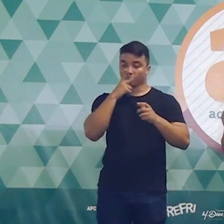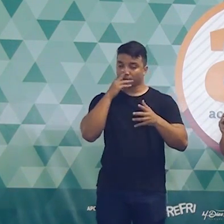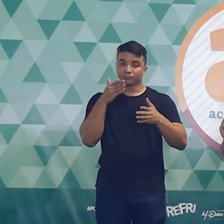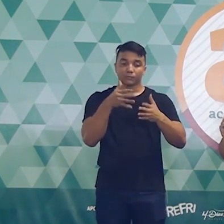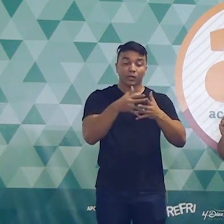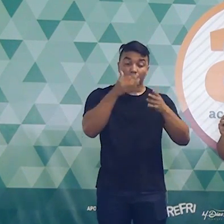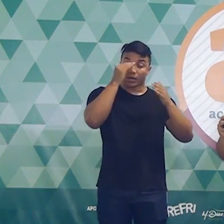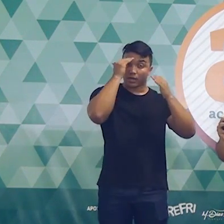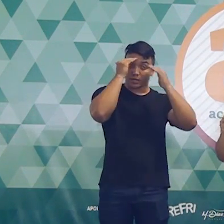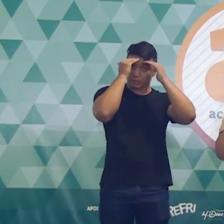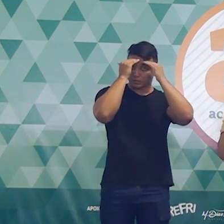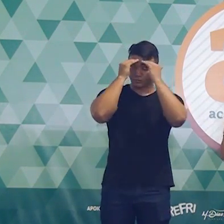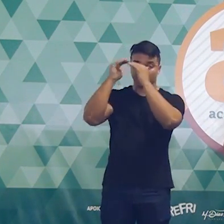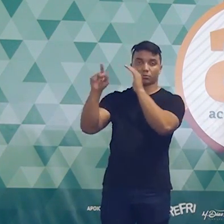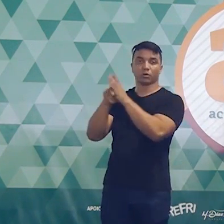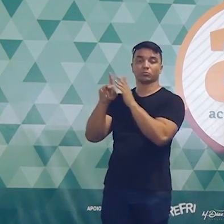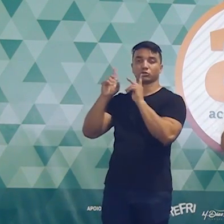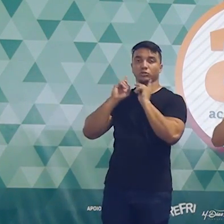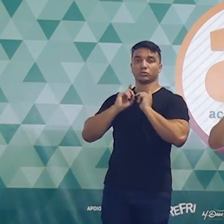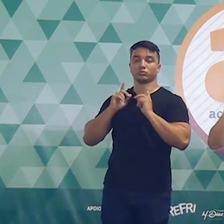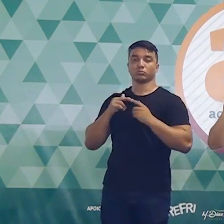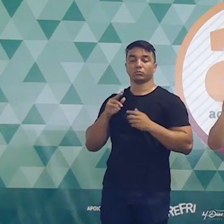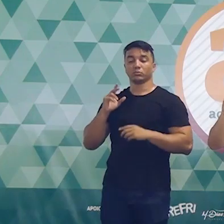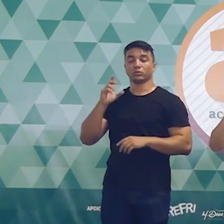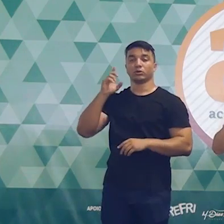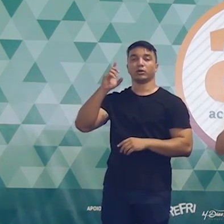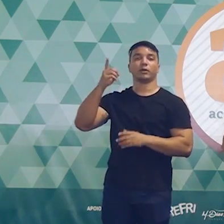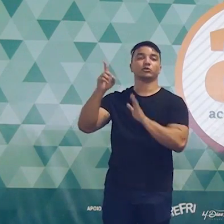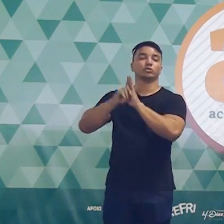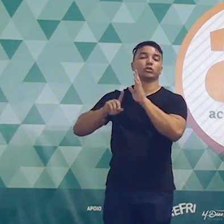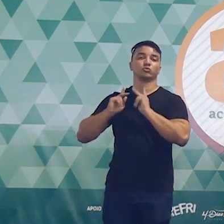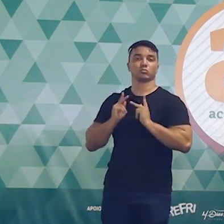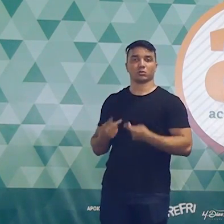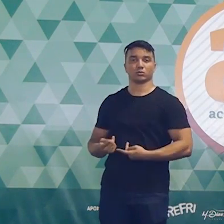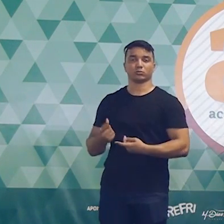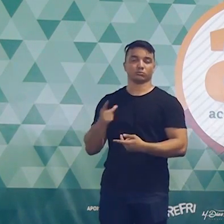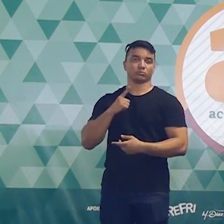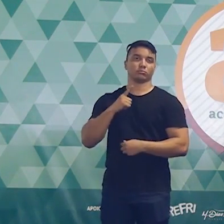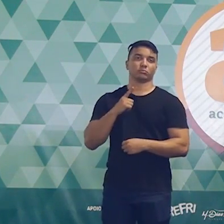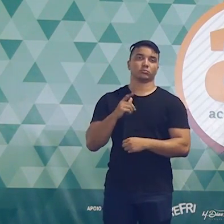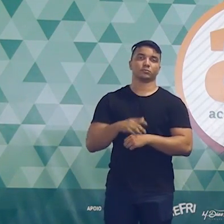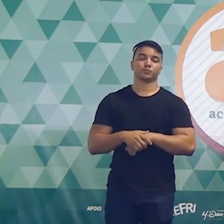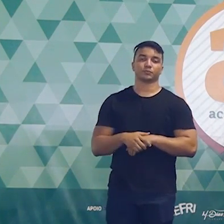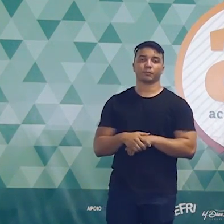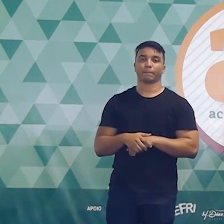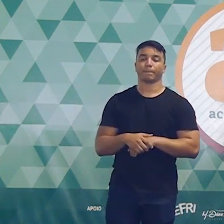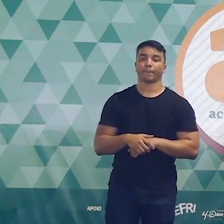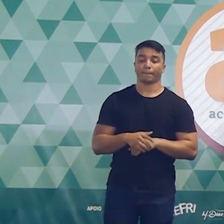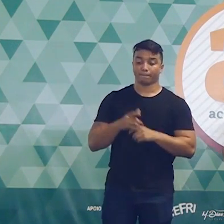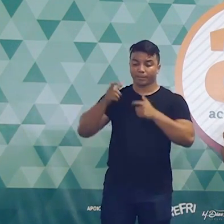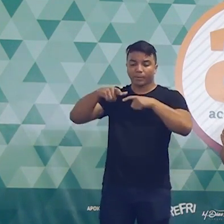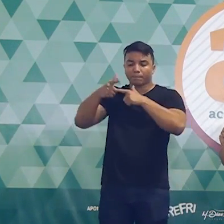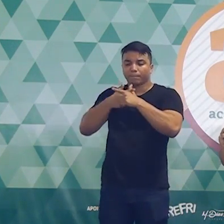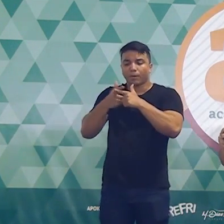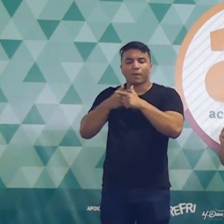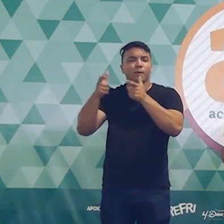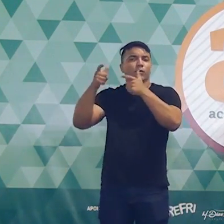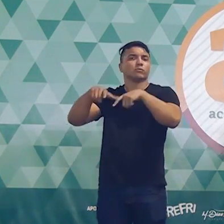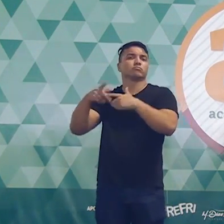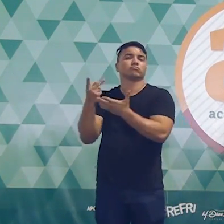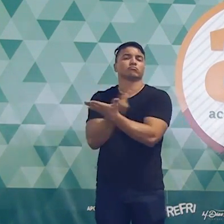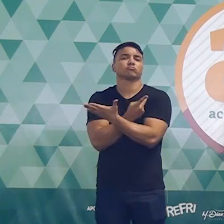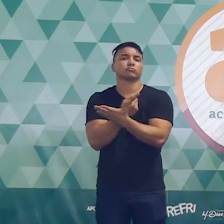os direitos humanos. Então, normalmente, eles vão trazer problemas para eu dizer de onde esses problemas